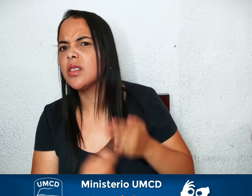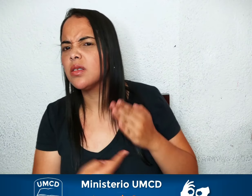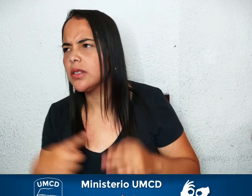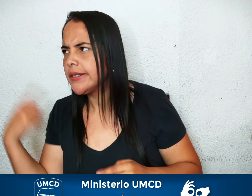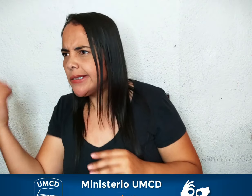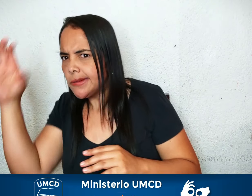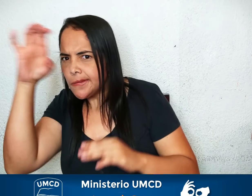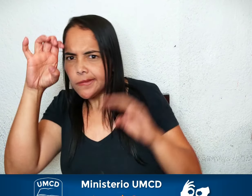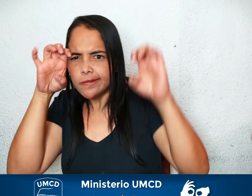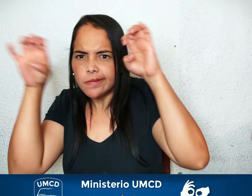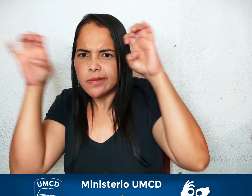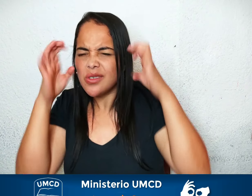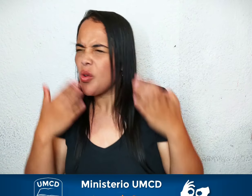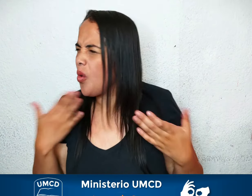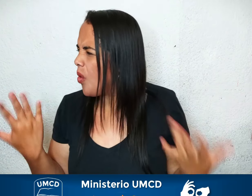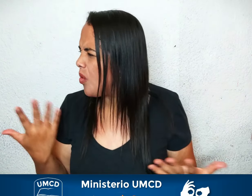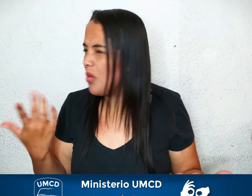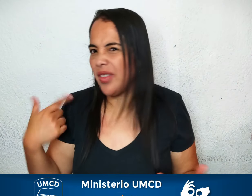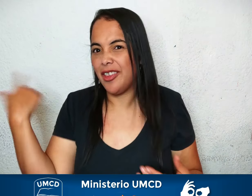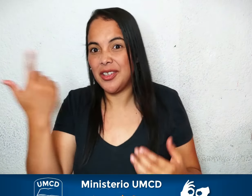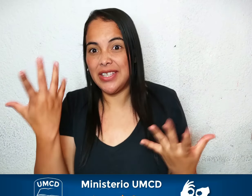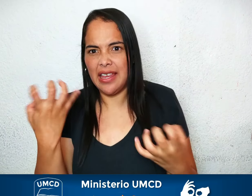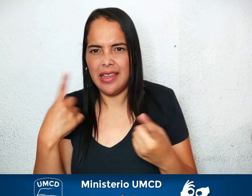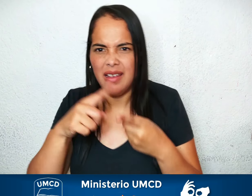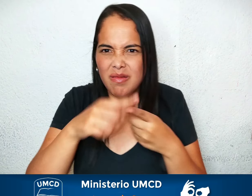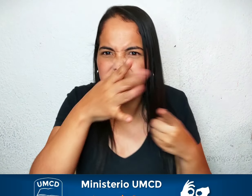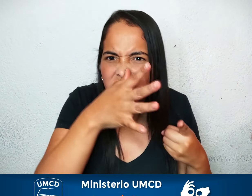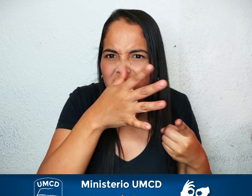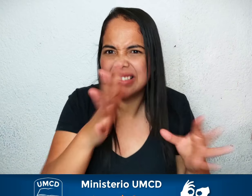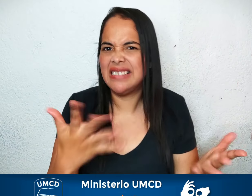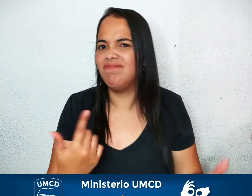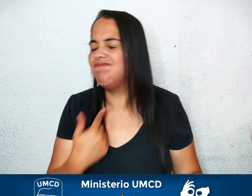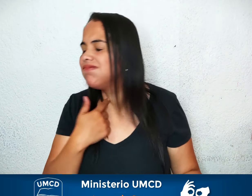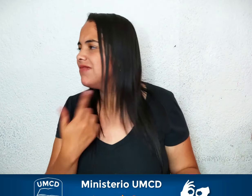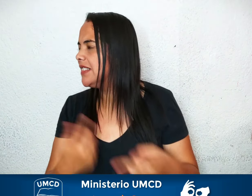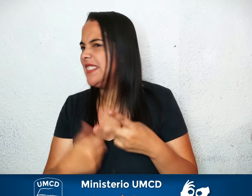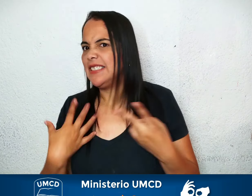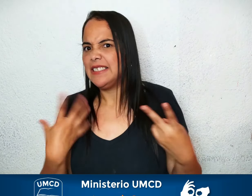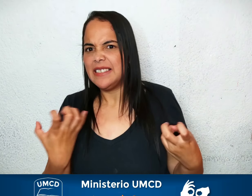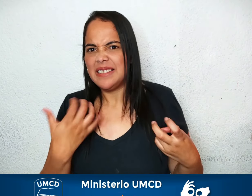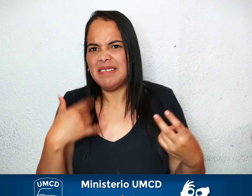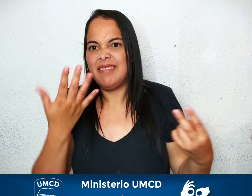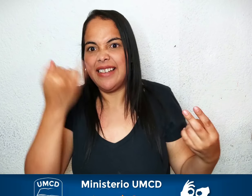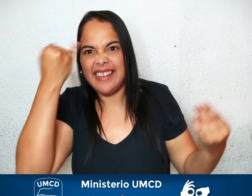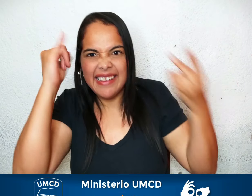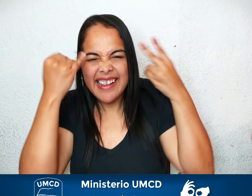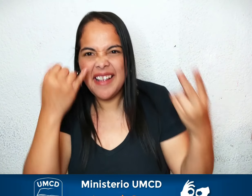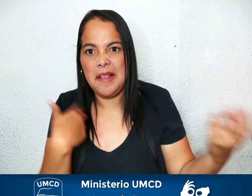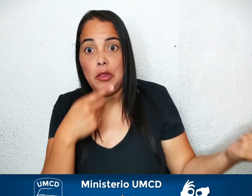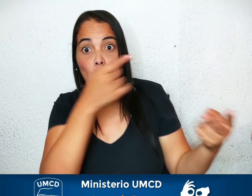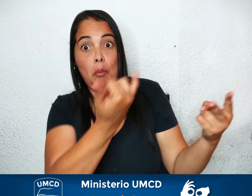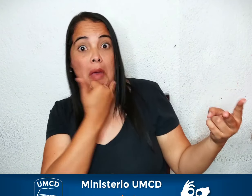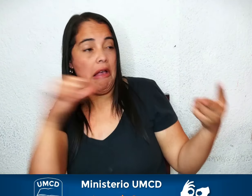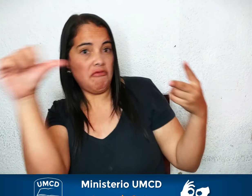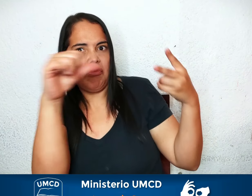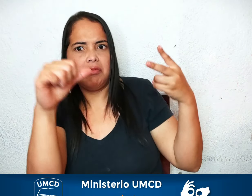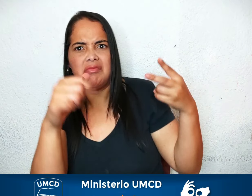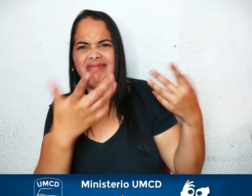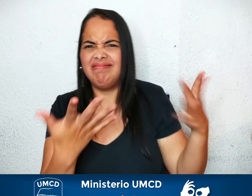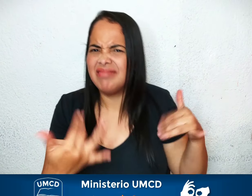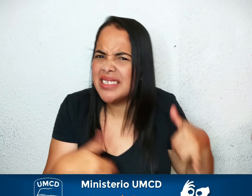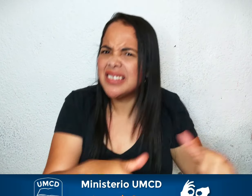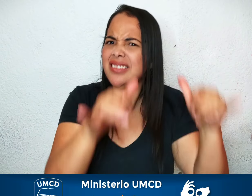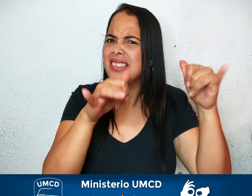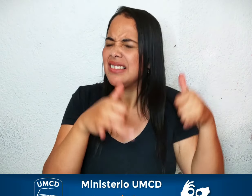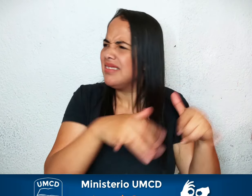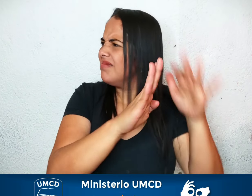de ellos era tratar de detenerlos a través de la burla y del engaño y levantando falsos juicios,